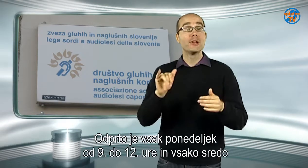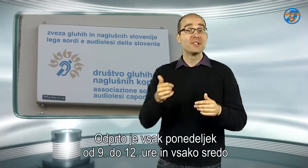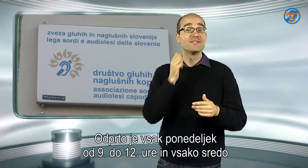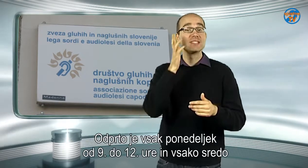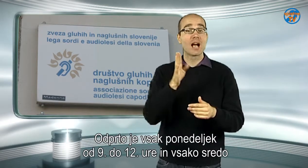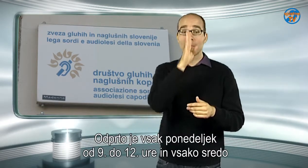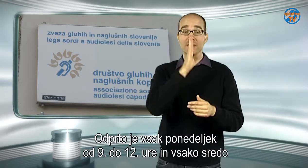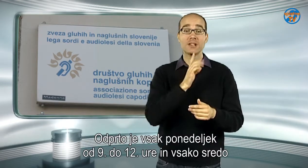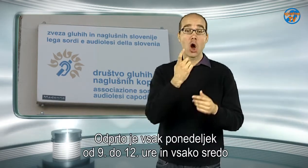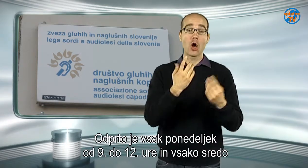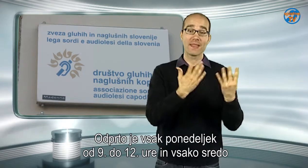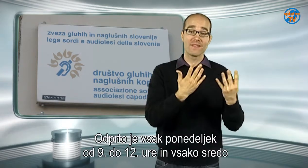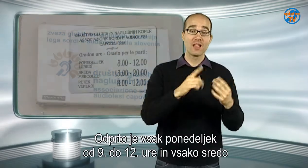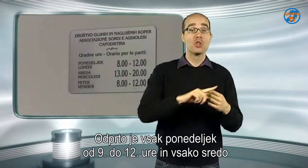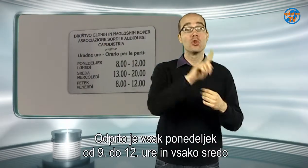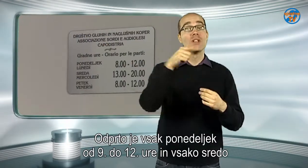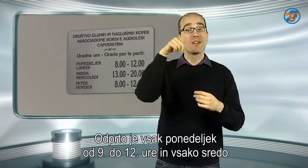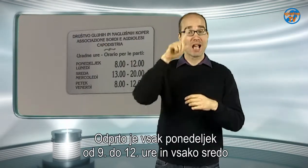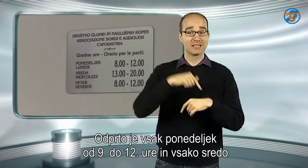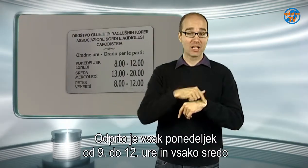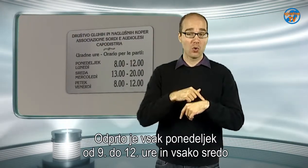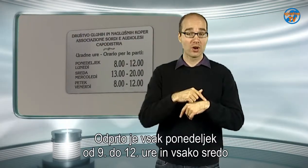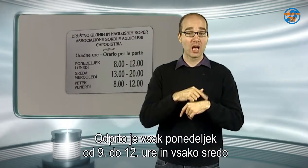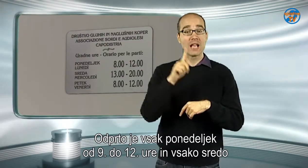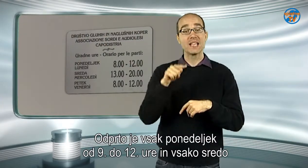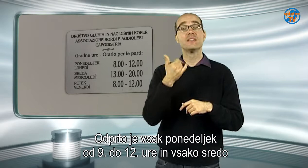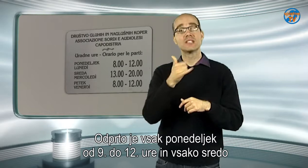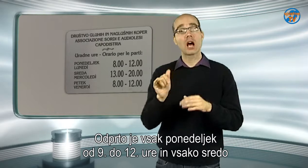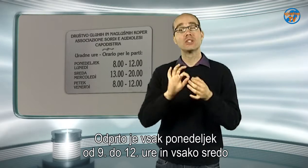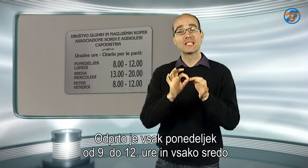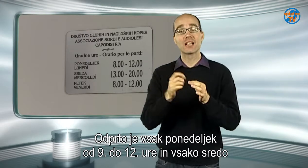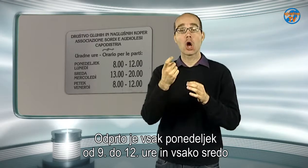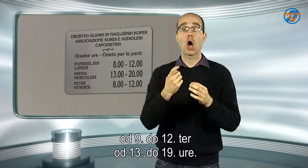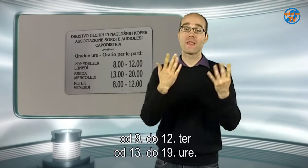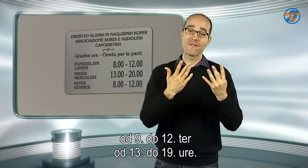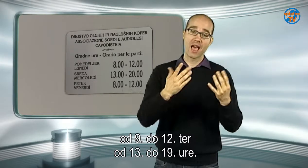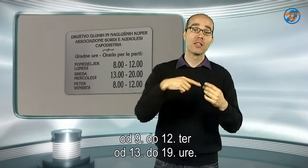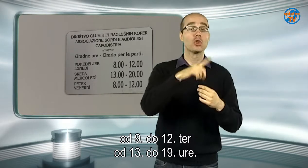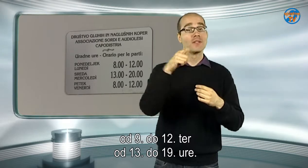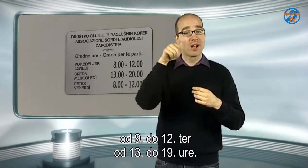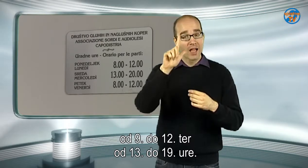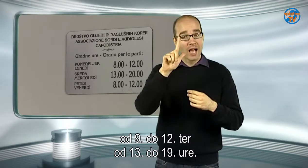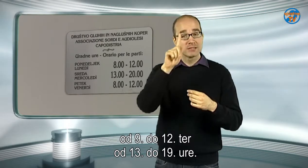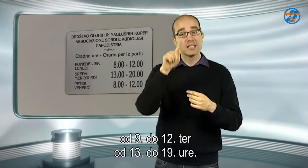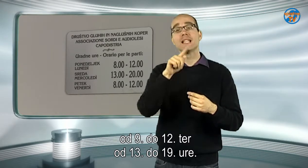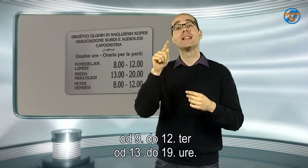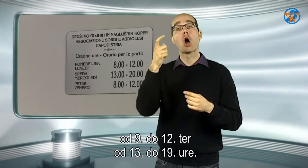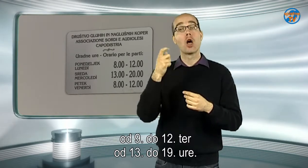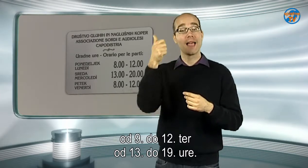Odprto je vsak ponedeljek od 9. do 12. ure in vsako sredo od 9. do 12. ter od 13.